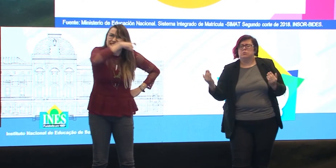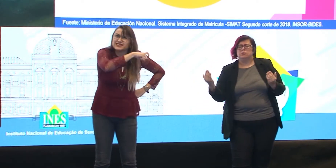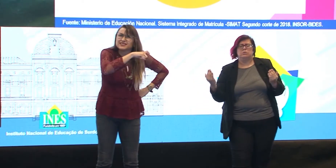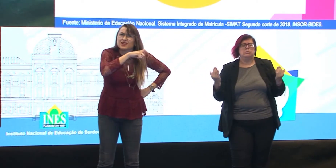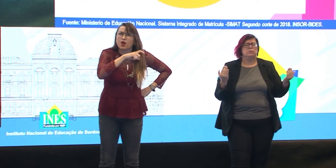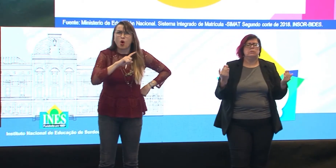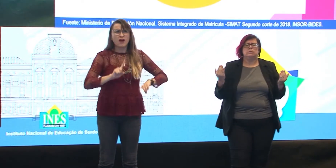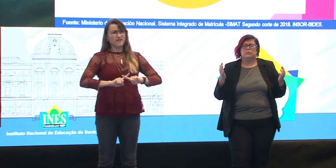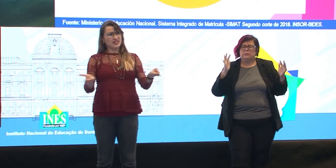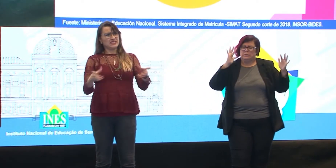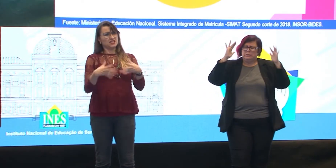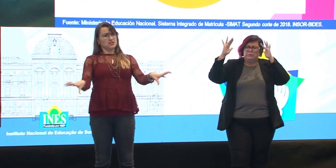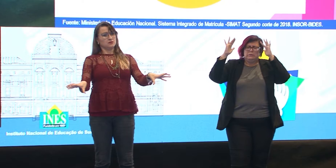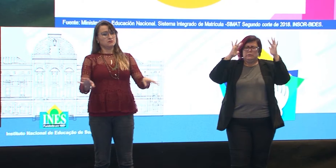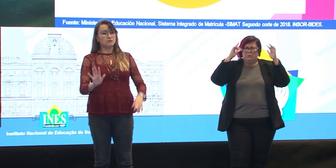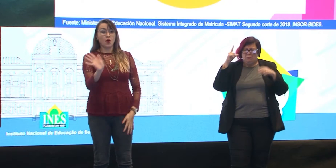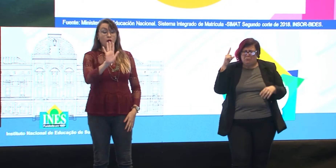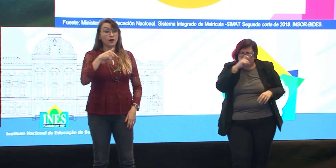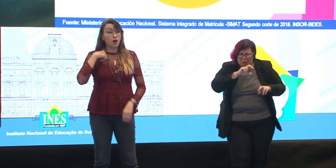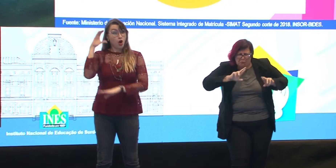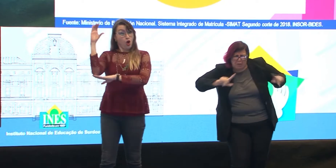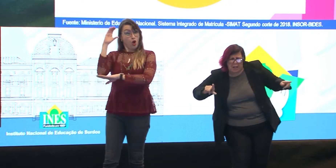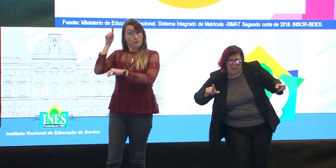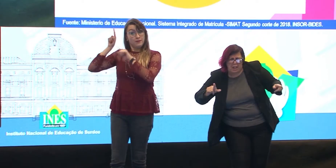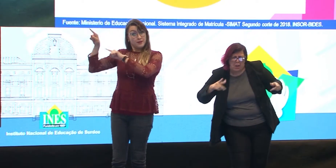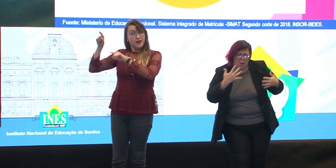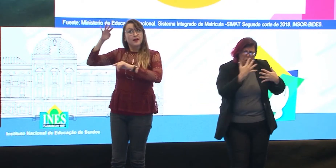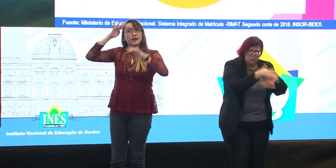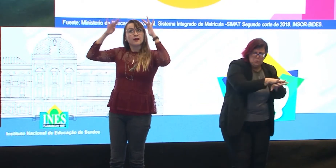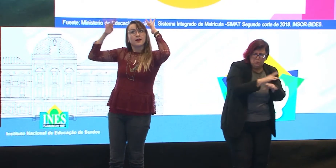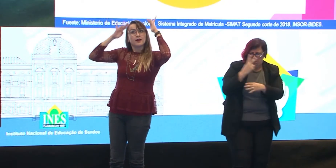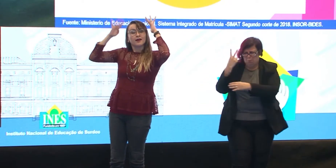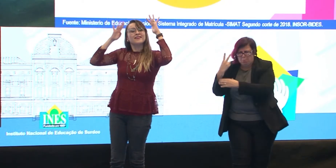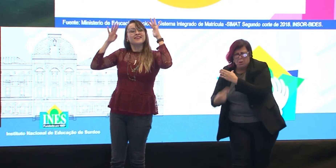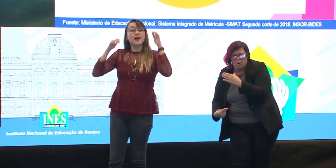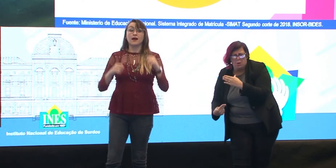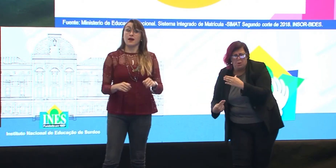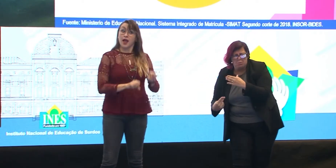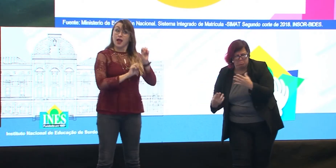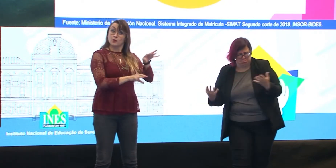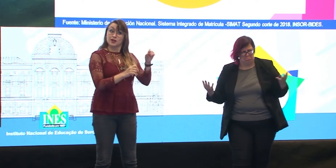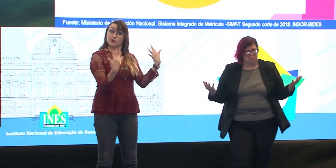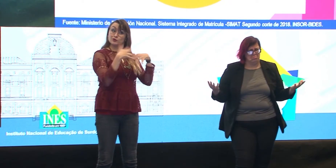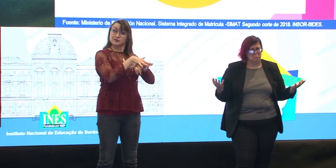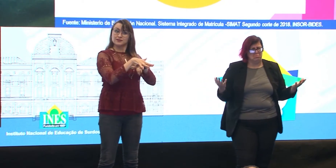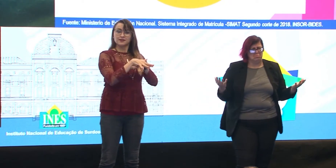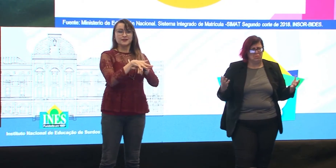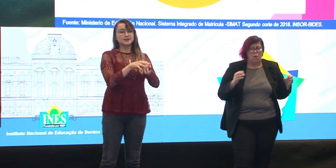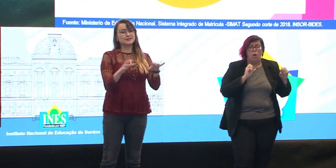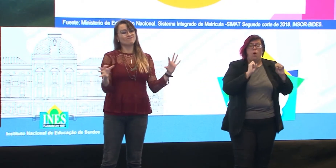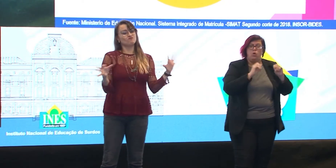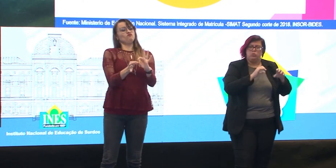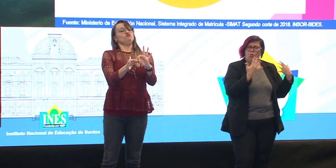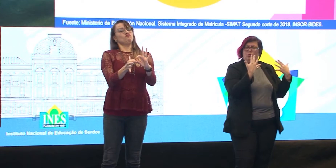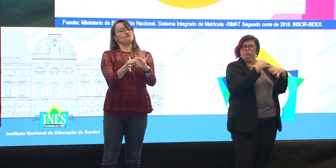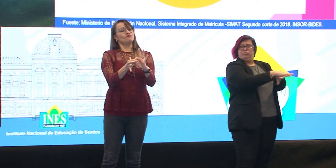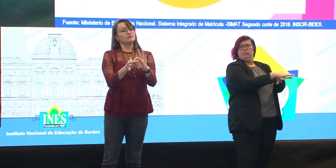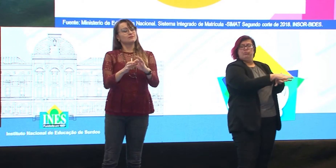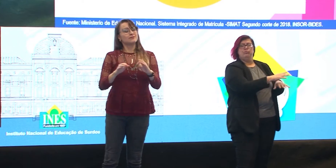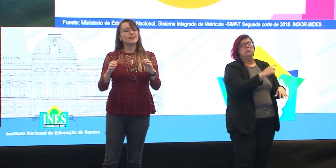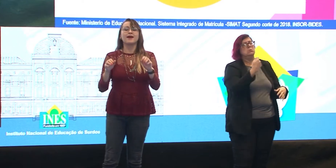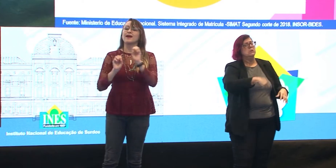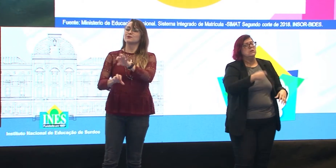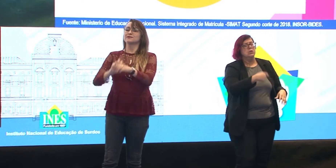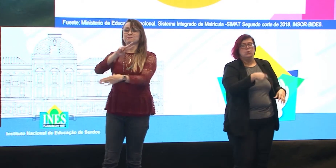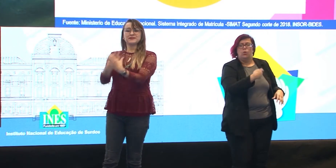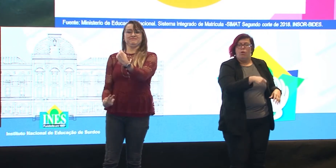a gente trabalha essas questões com os pais dos alunos surdos na